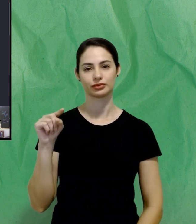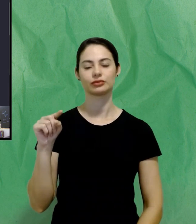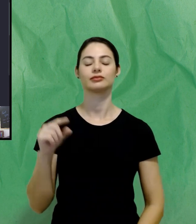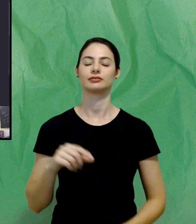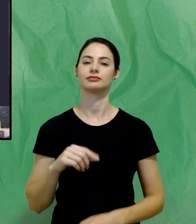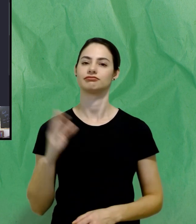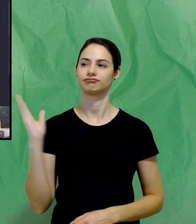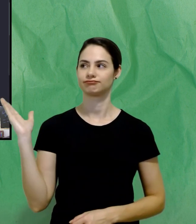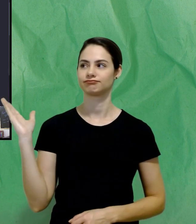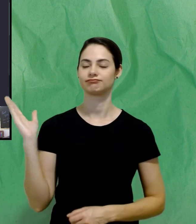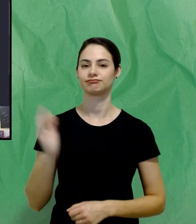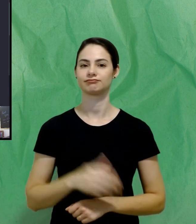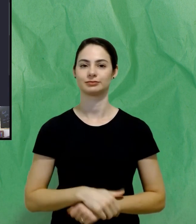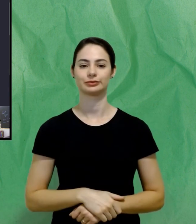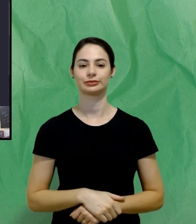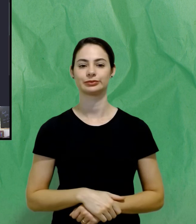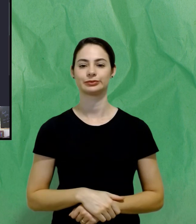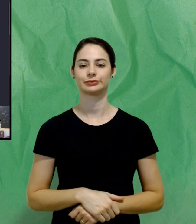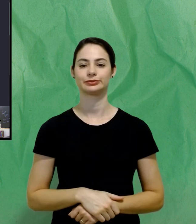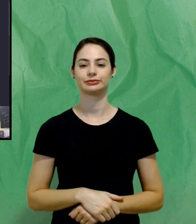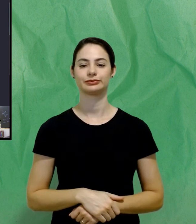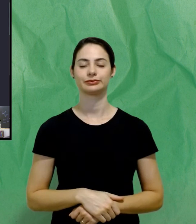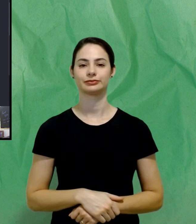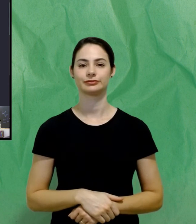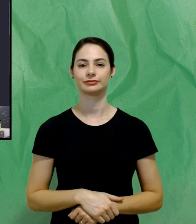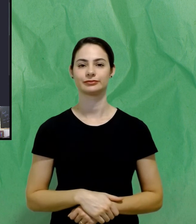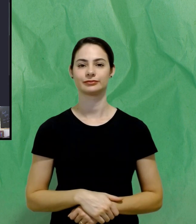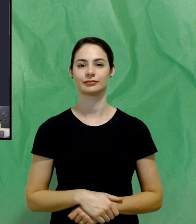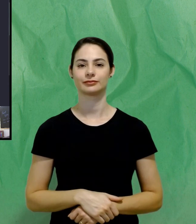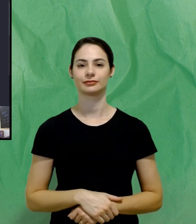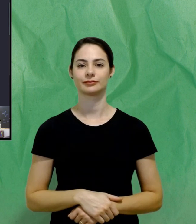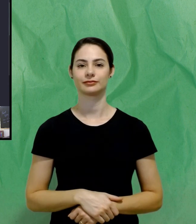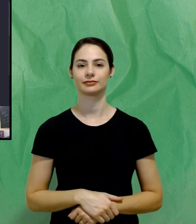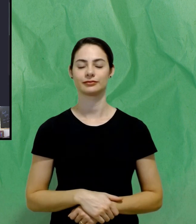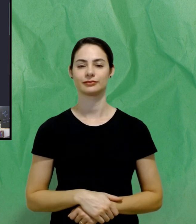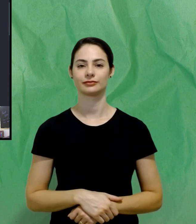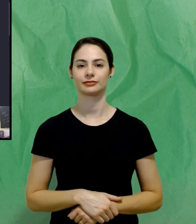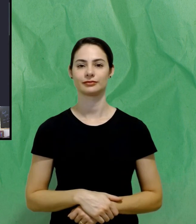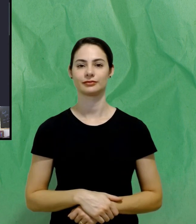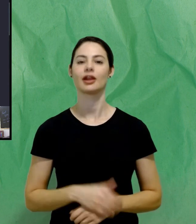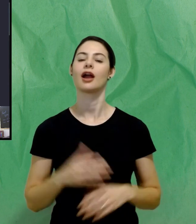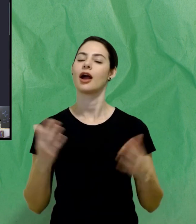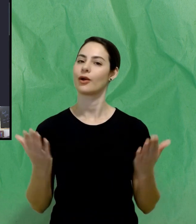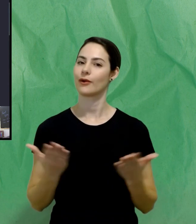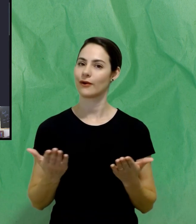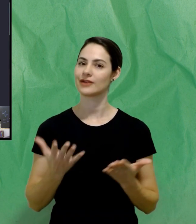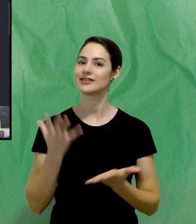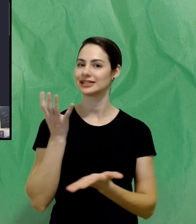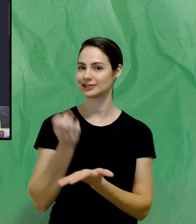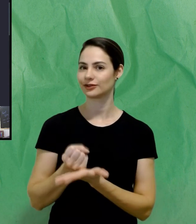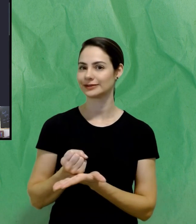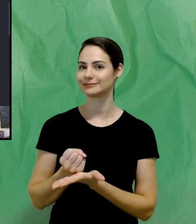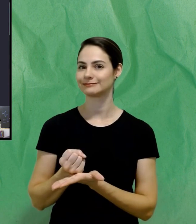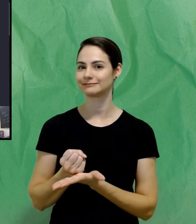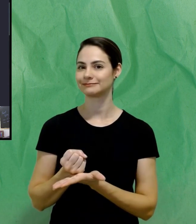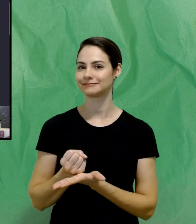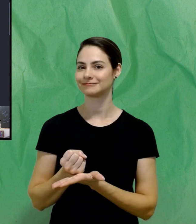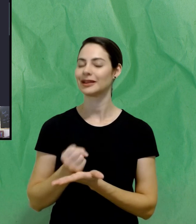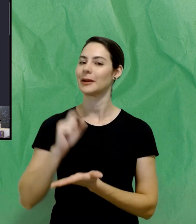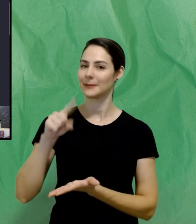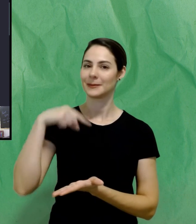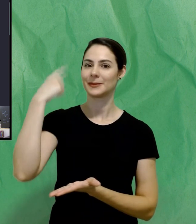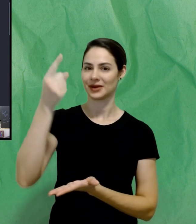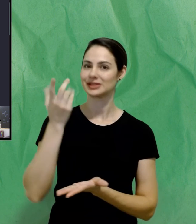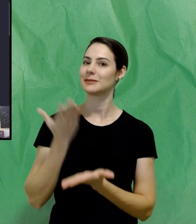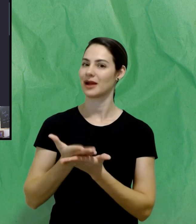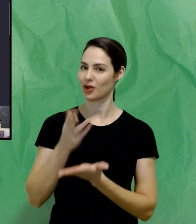-info.plist. Tá bom? E agora a gente vai salvar. Então na próxima aula a